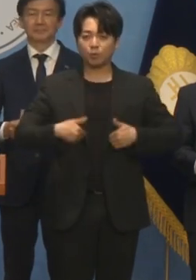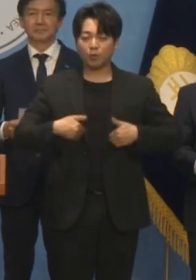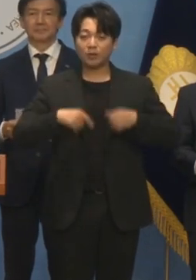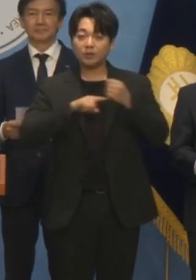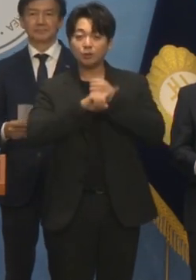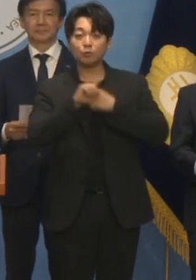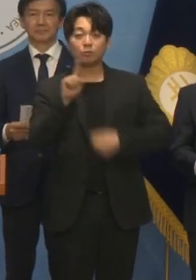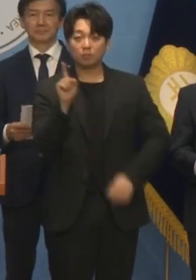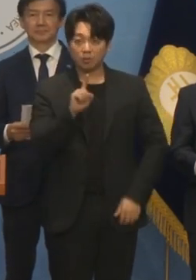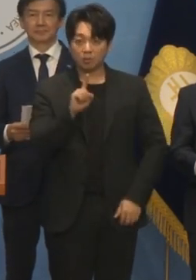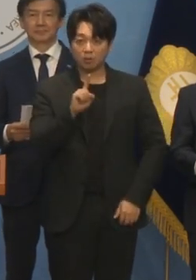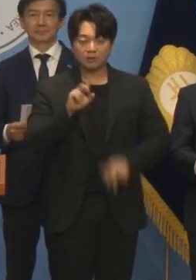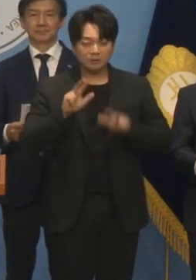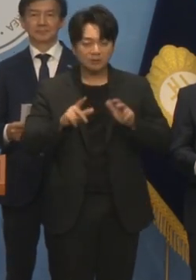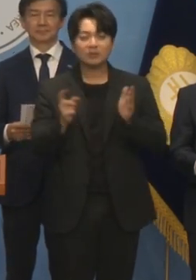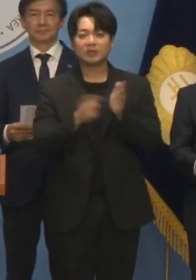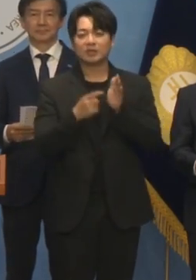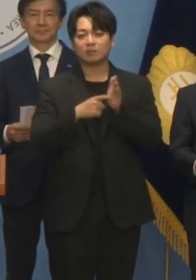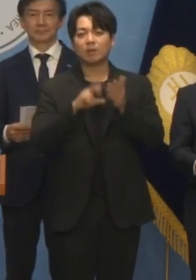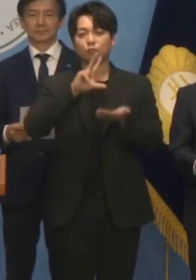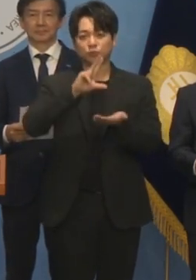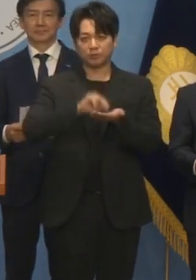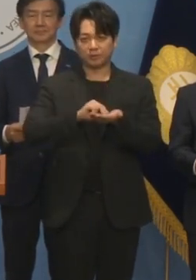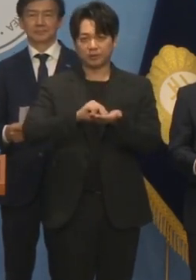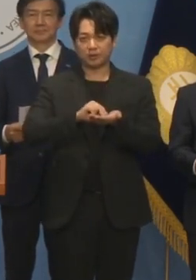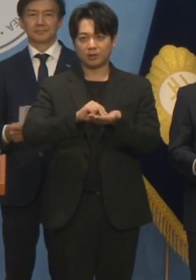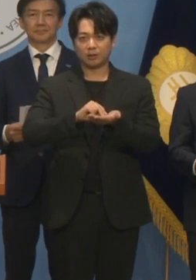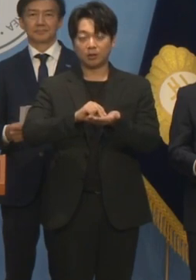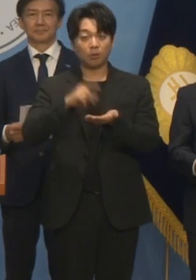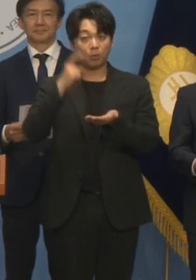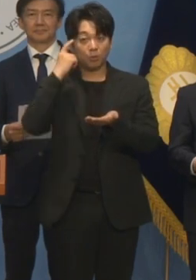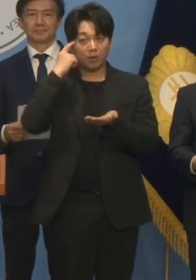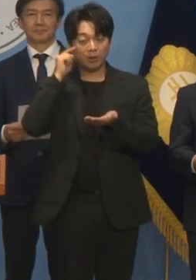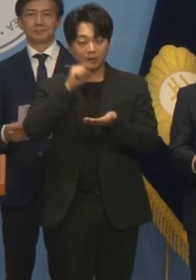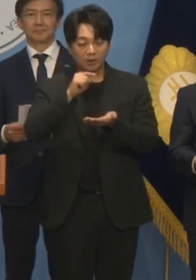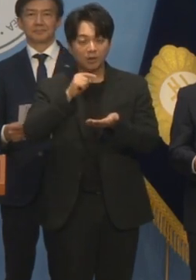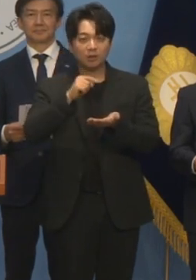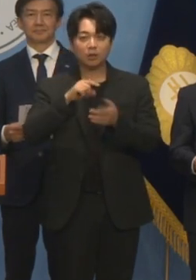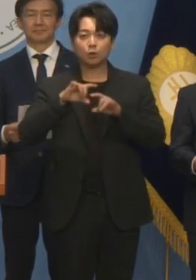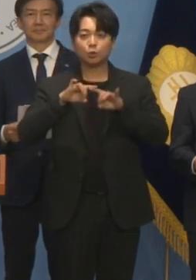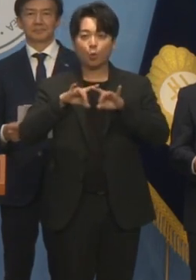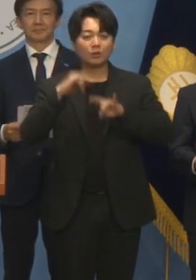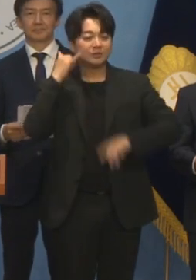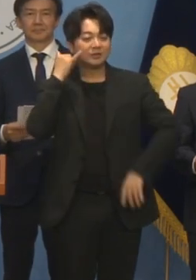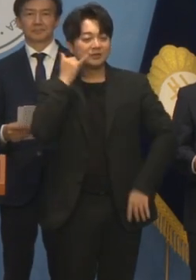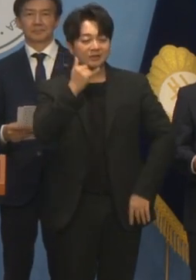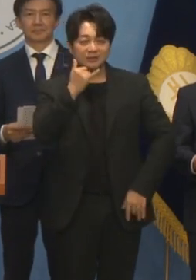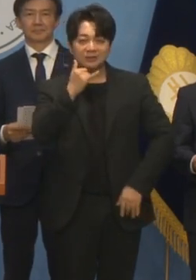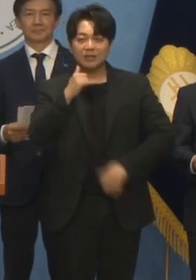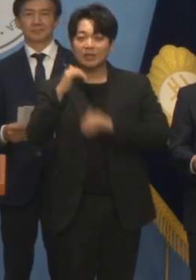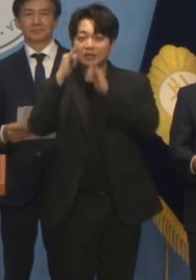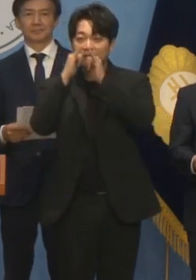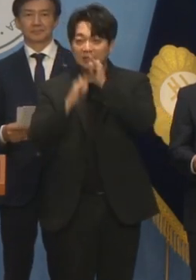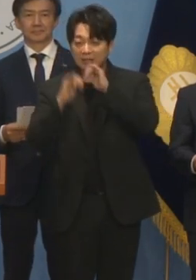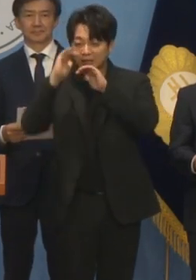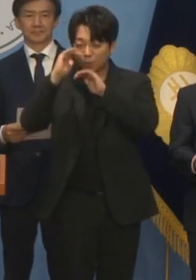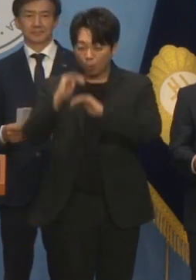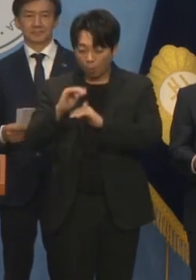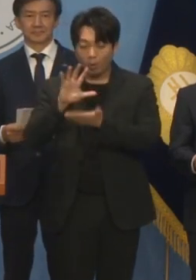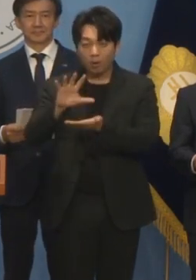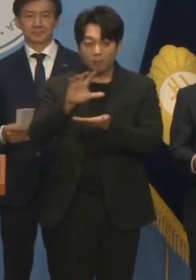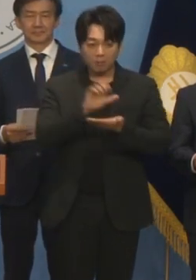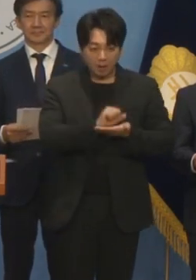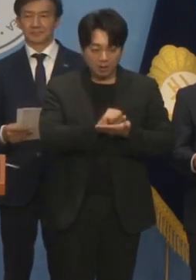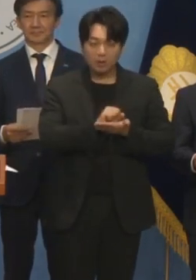시급합니다. 수사에서 가장 중요한 통신기록 보존 연한이 얼마 안 남았습니다. 그리고